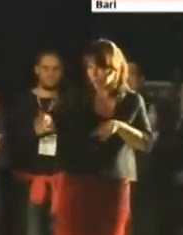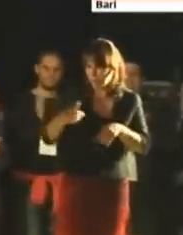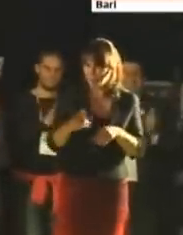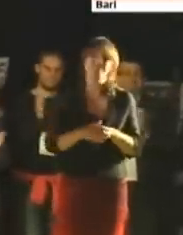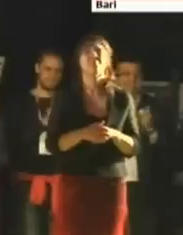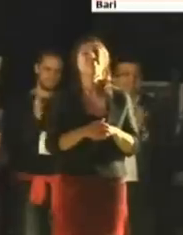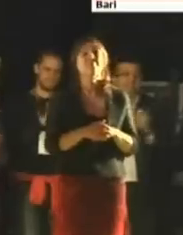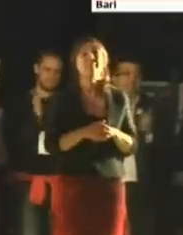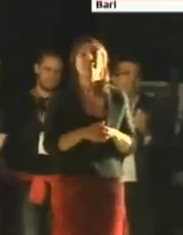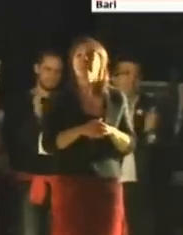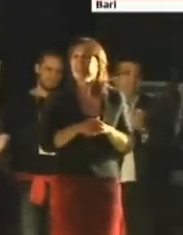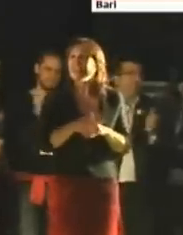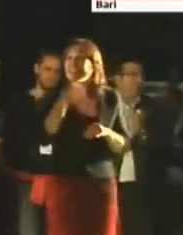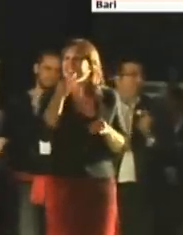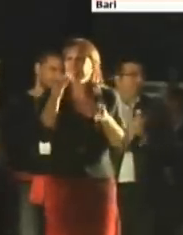È bellissimo.